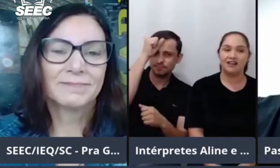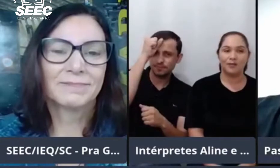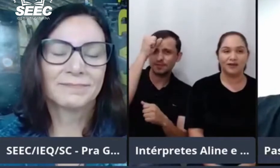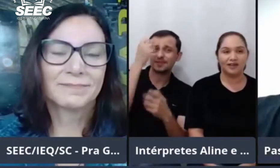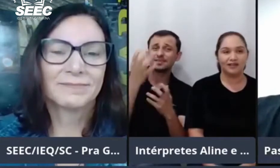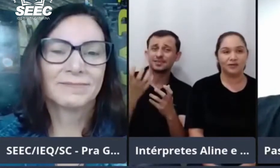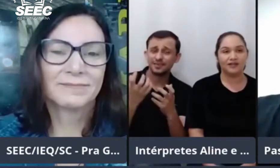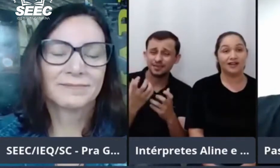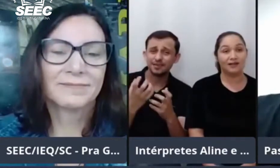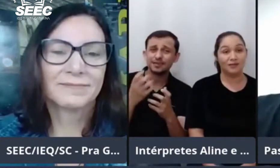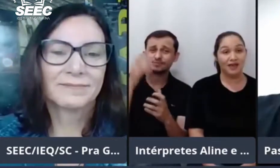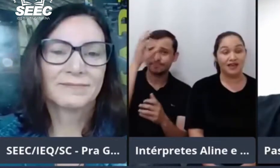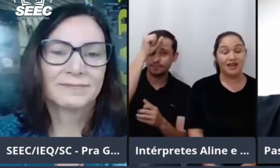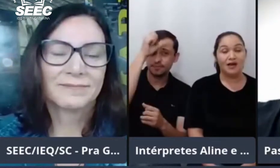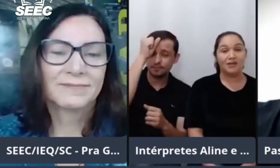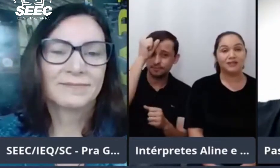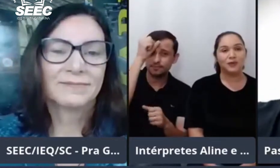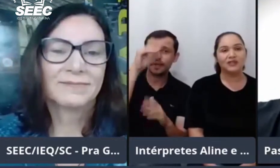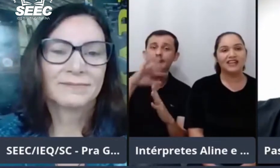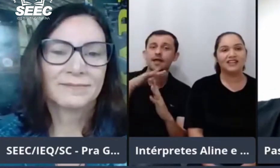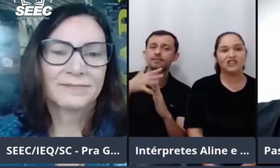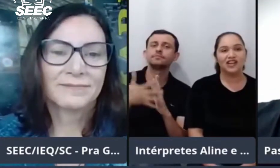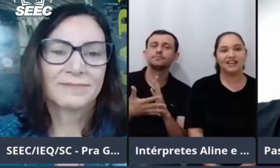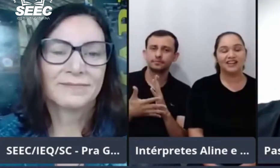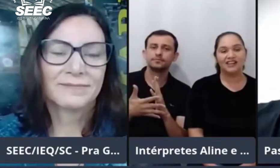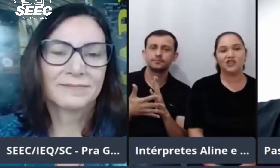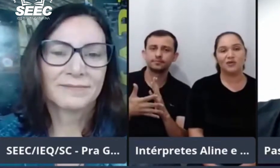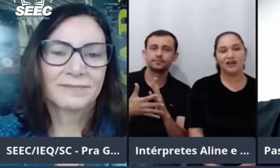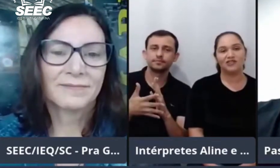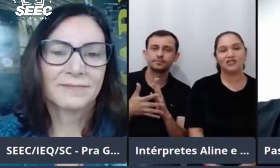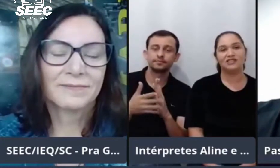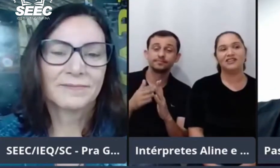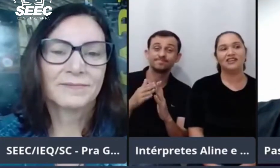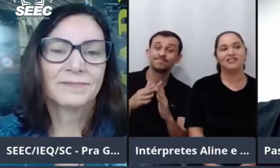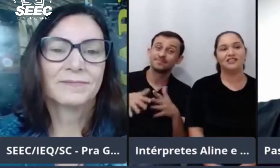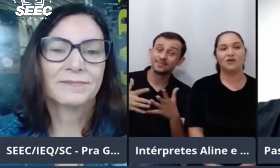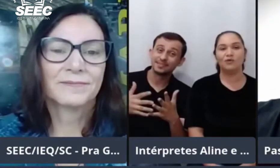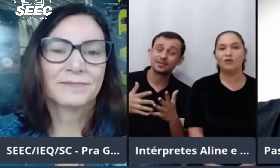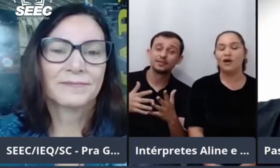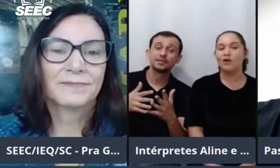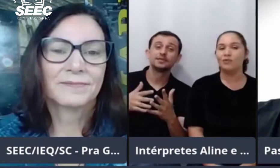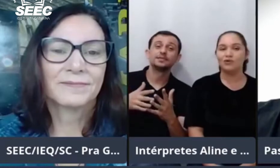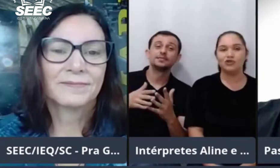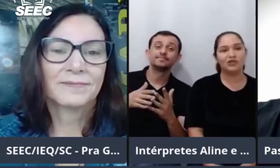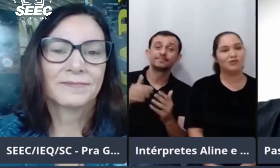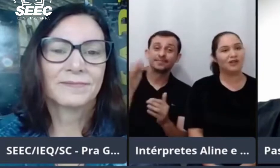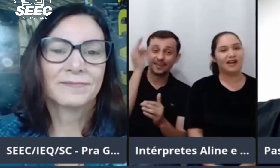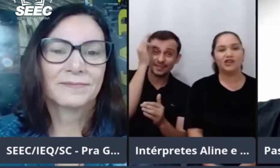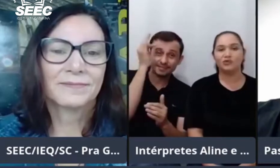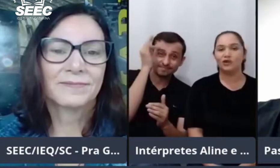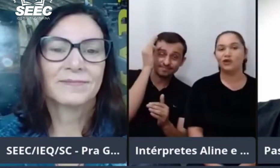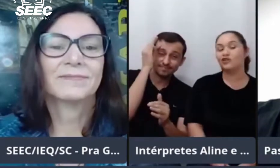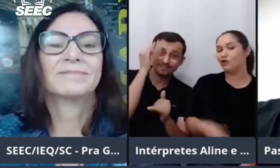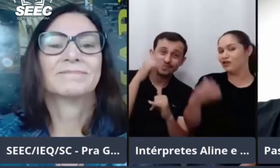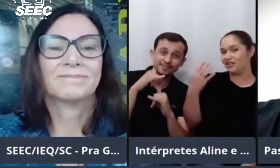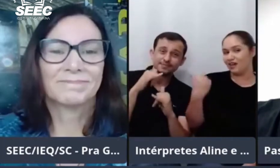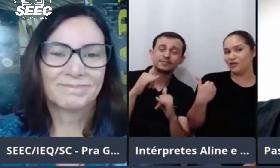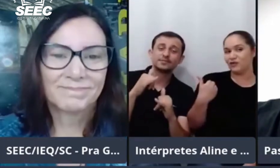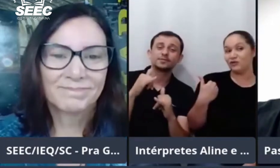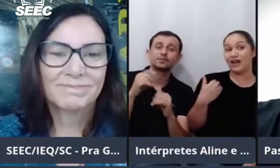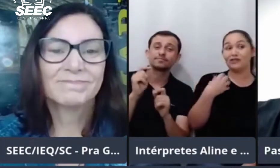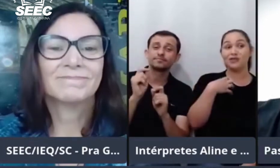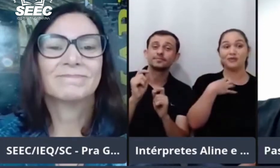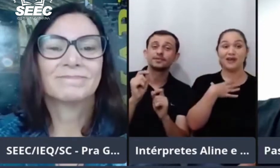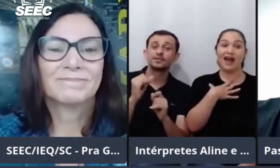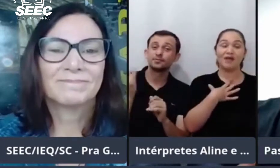que querem aprender a interpretar também, mas poder, né, chegar na igreja, como ela disse, e dizer um bom dia, uma boa tarde, boa noite, conversar com a